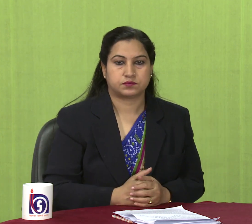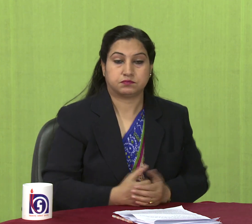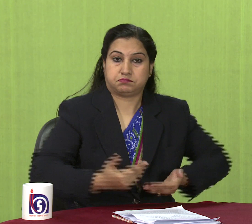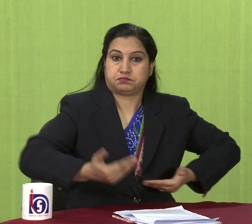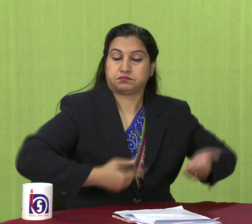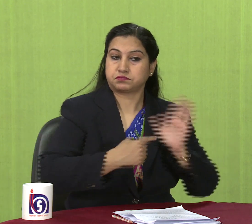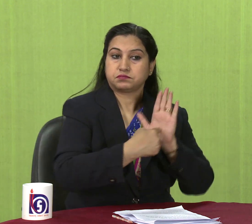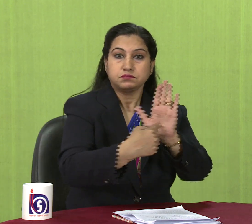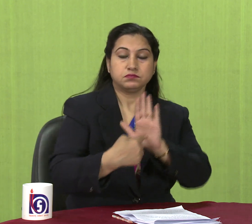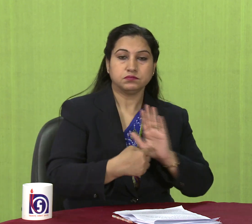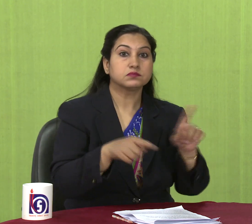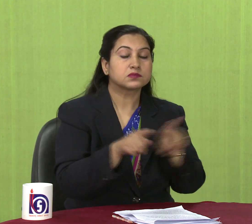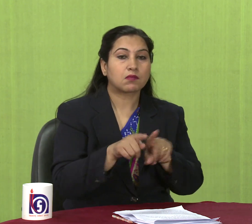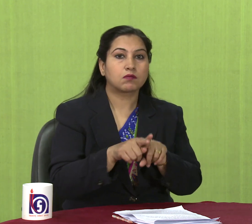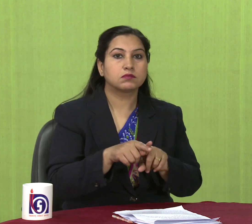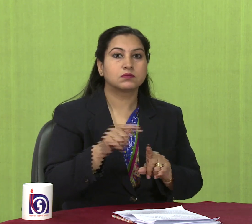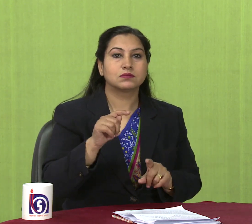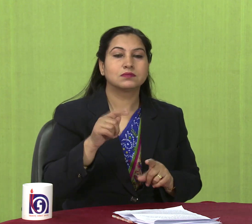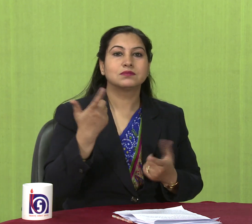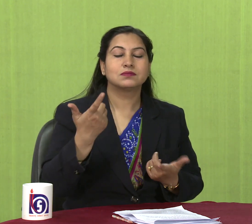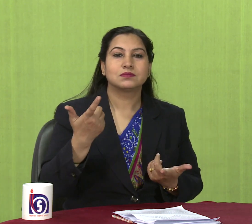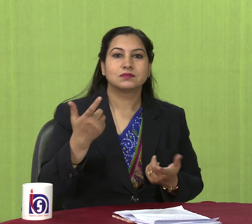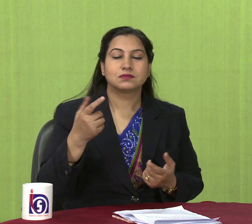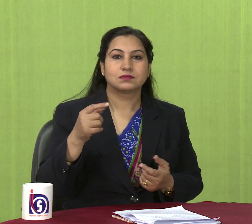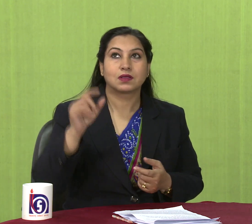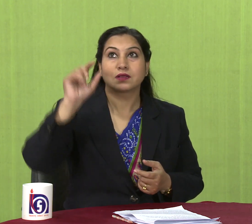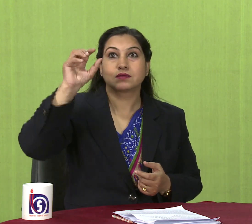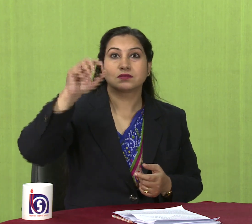जबकि मादक द्रव्य तो सेवन करने पर ही